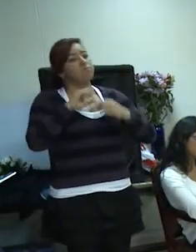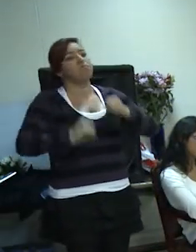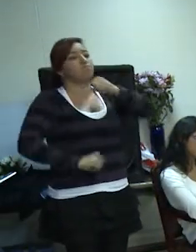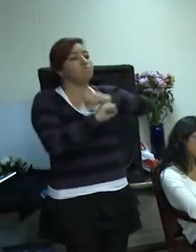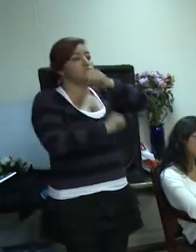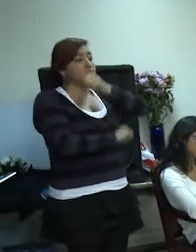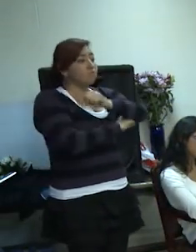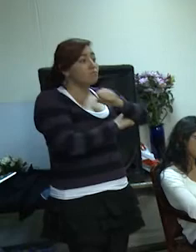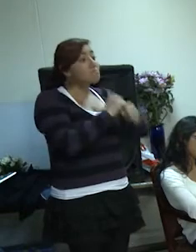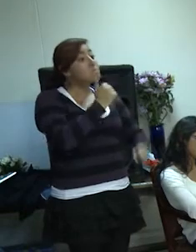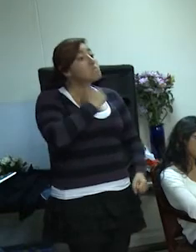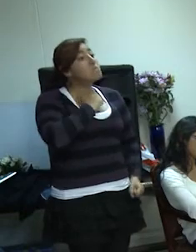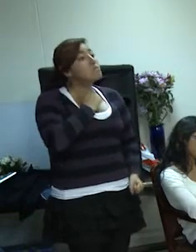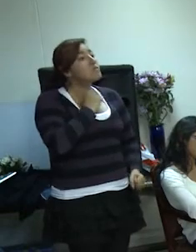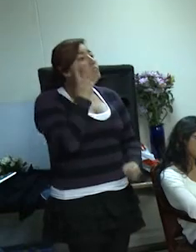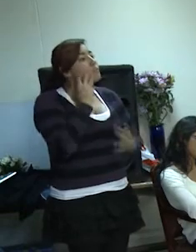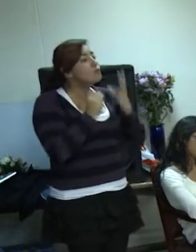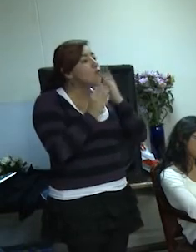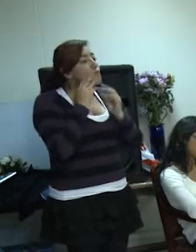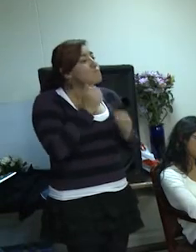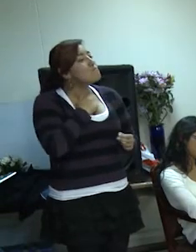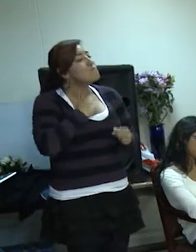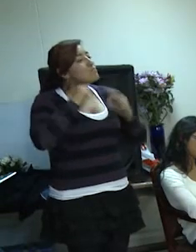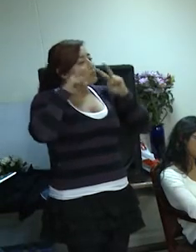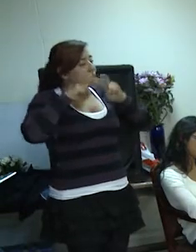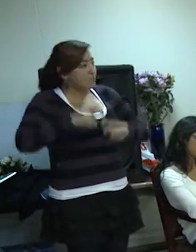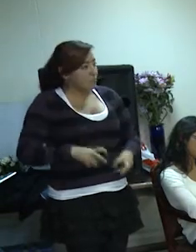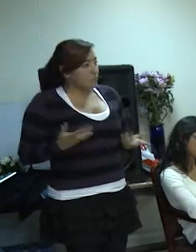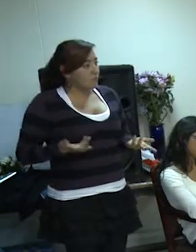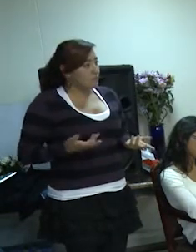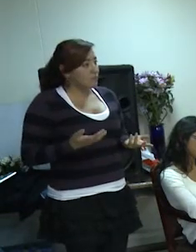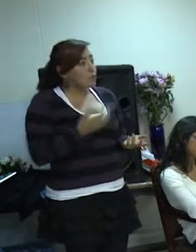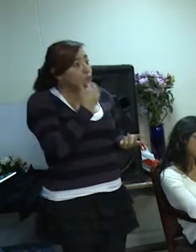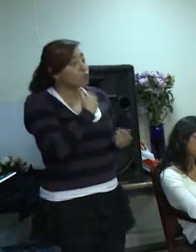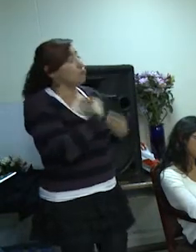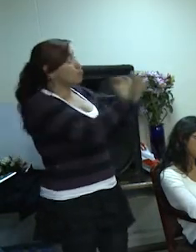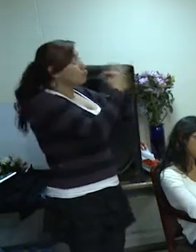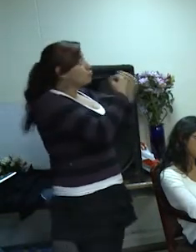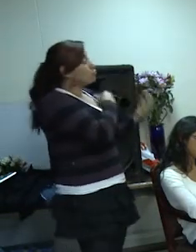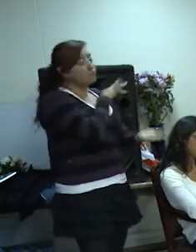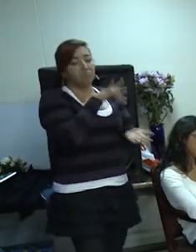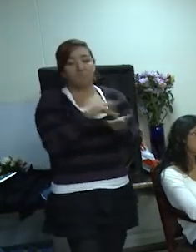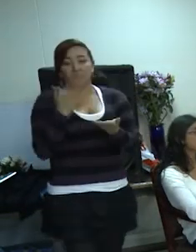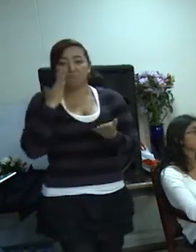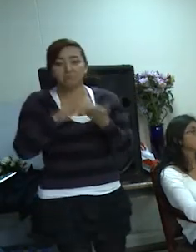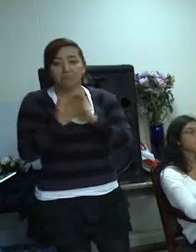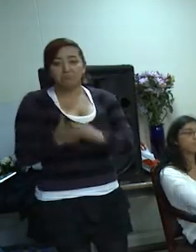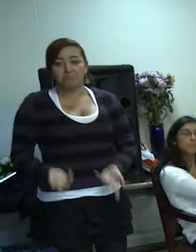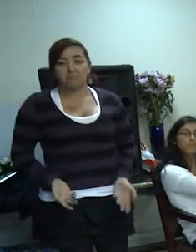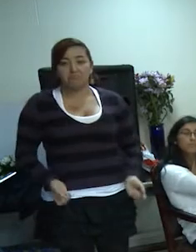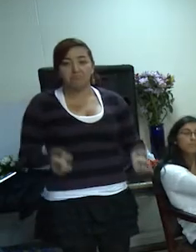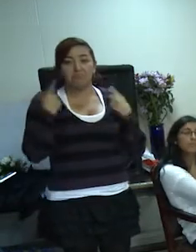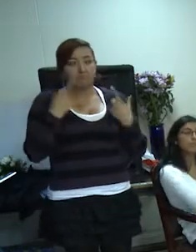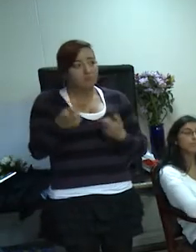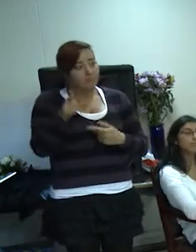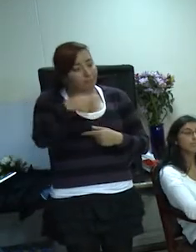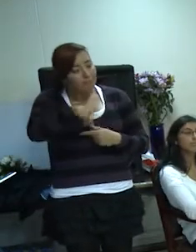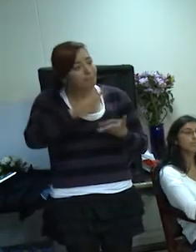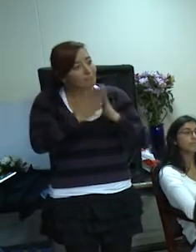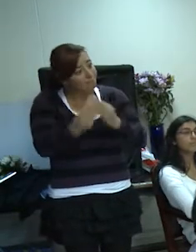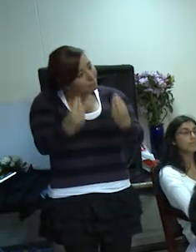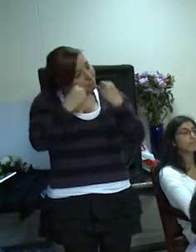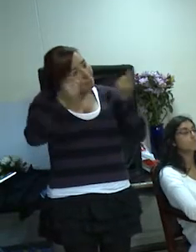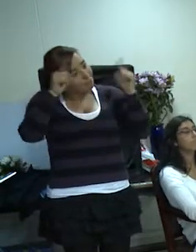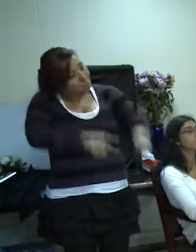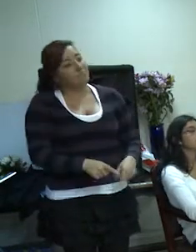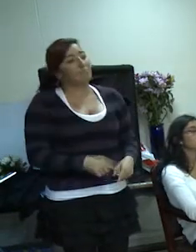esa actitud de aprendizaje y desaprendizaje, va a pasar por, pues yo voy a pasar por ahí, o la comunidad va a pasar y no va a pasar nada. Y les digo